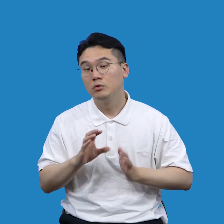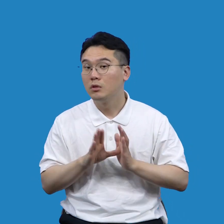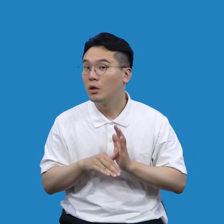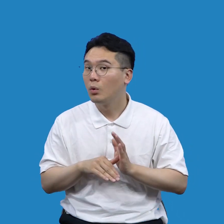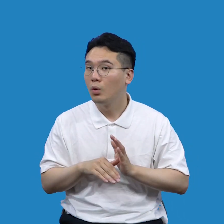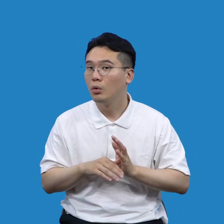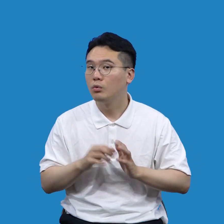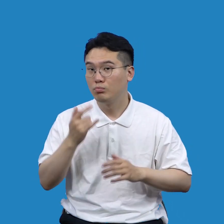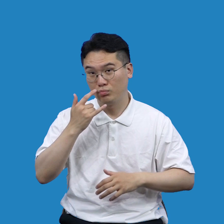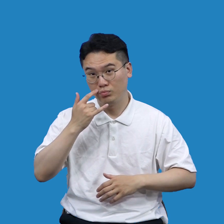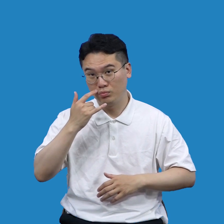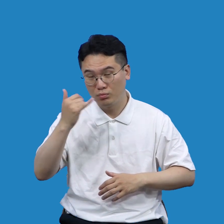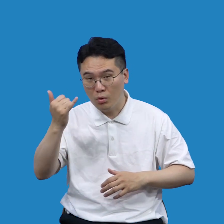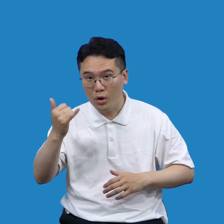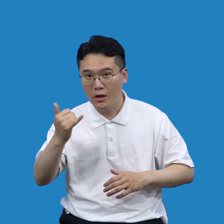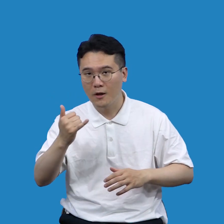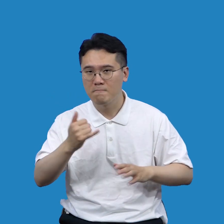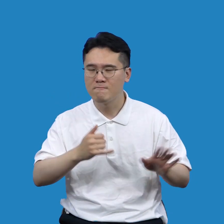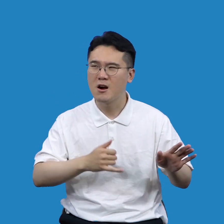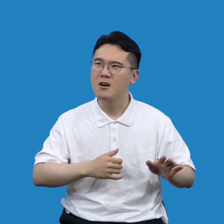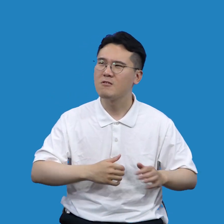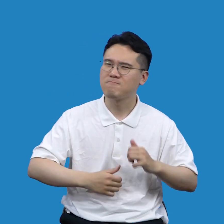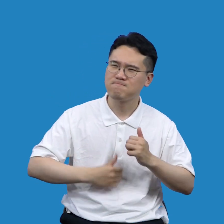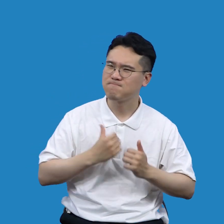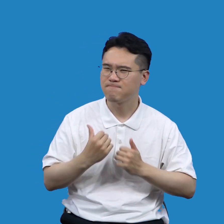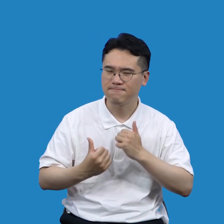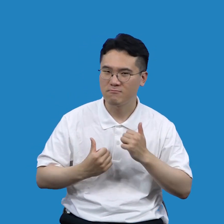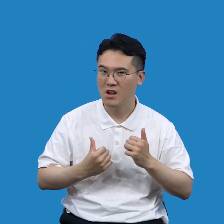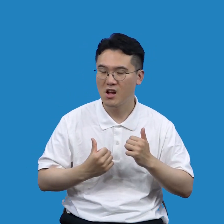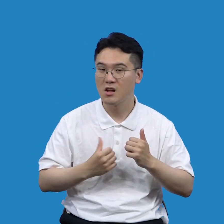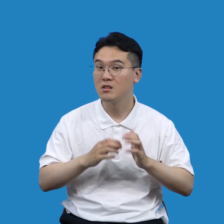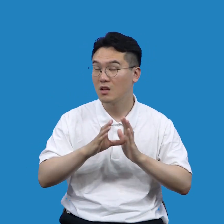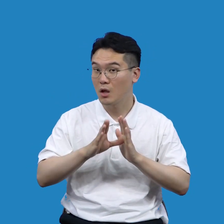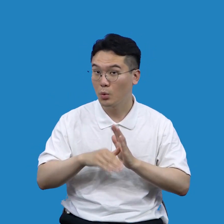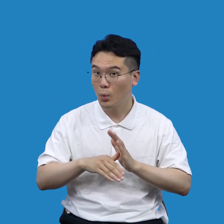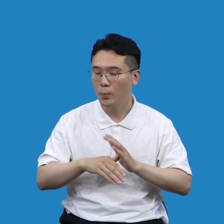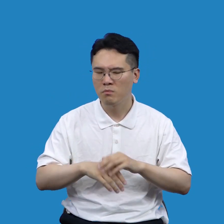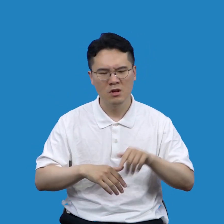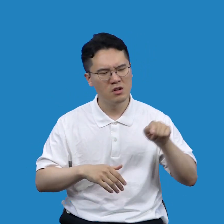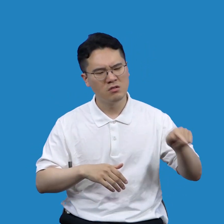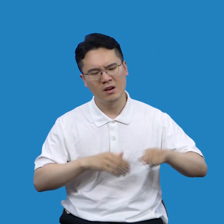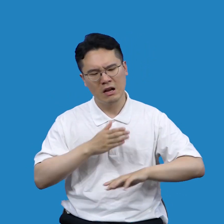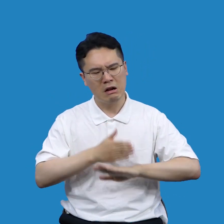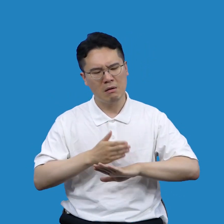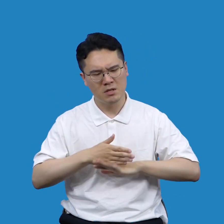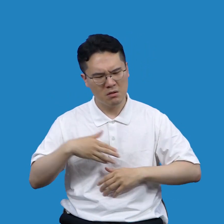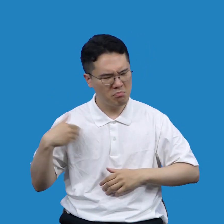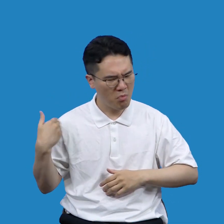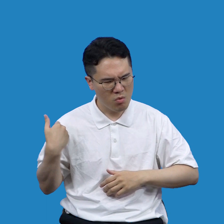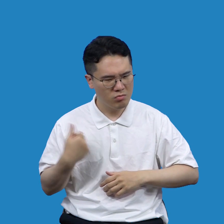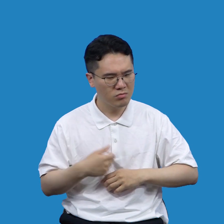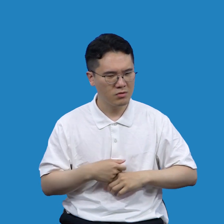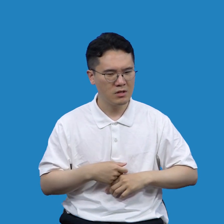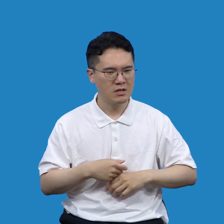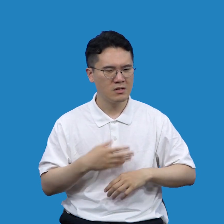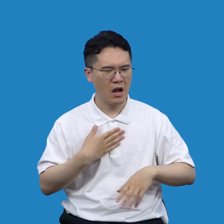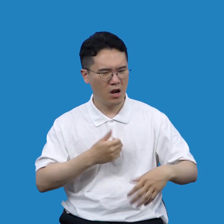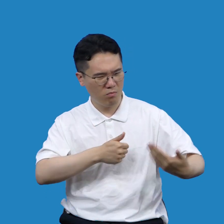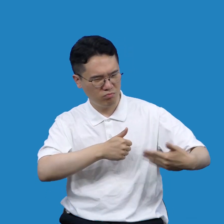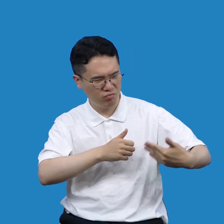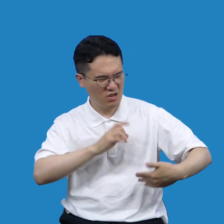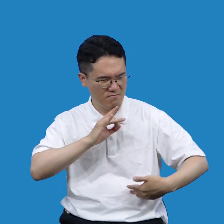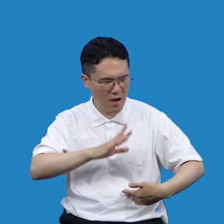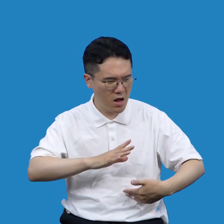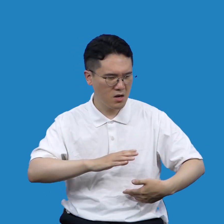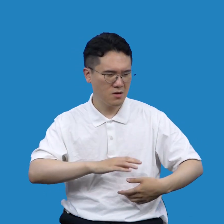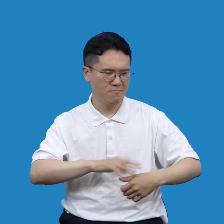부모에게 대들고 있었던 그 순간조차도, 너는 감사를 모르고 요구만 하느냐고 다그치던